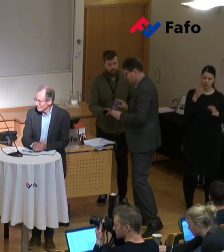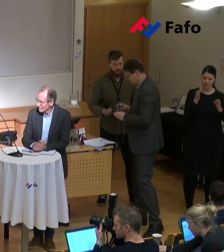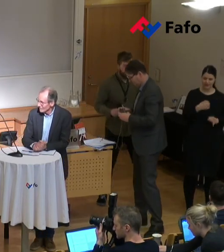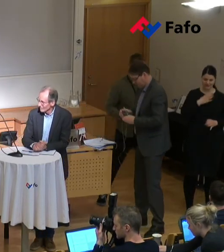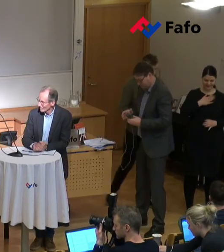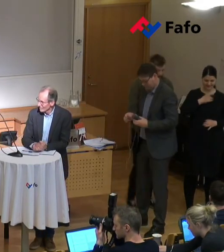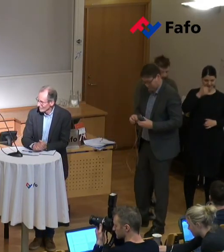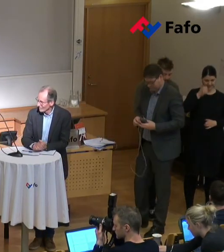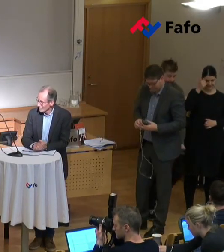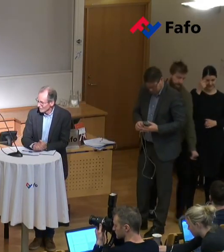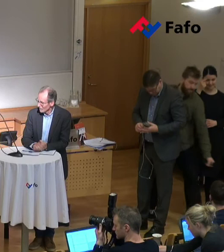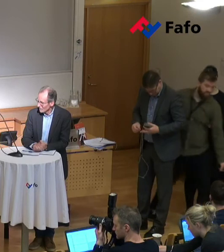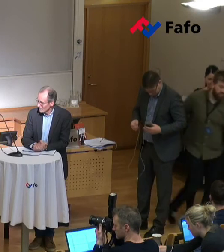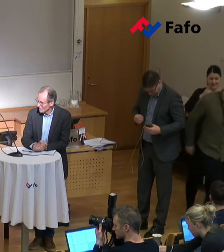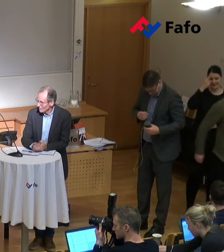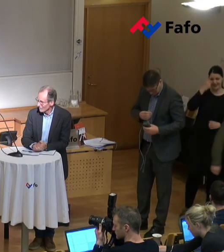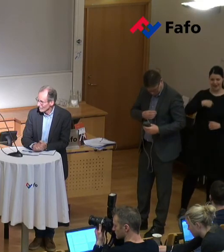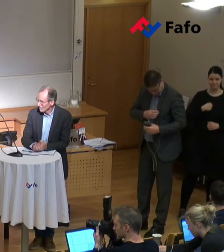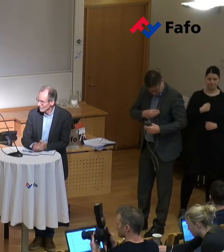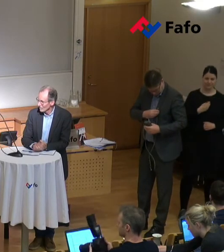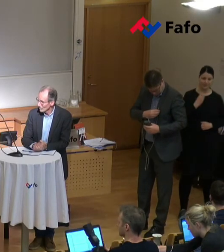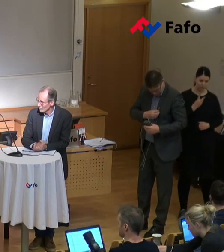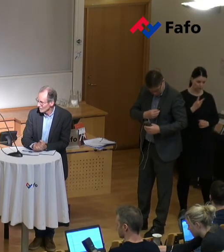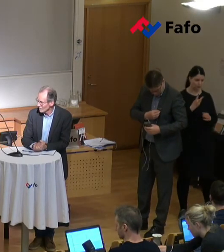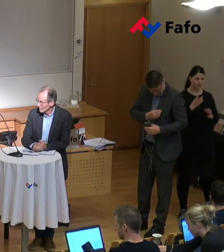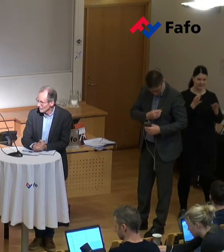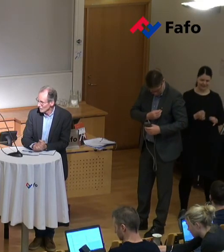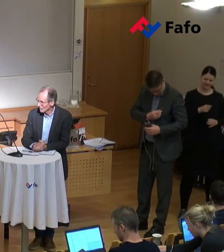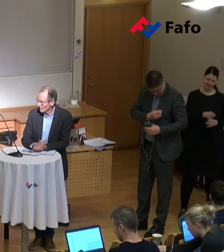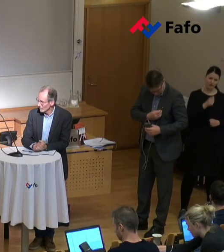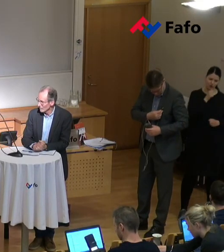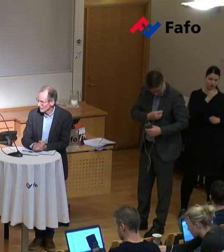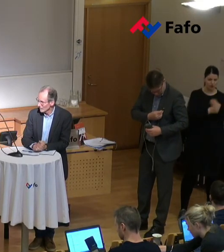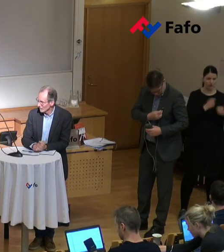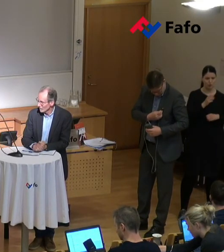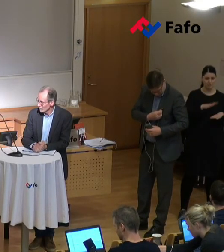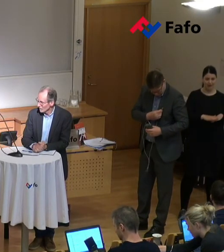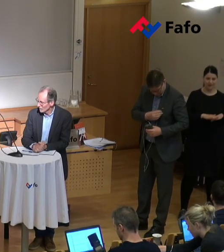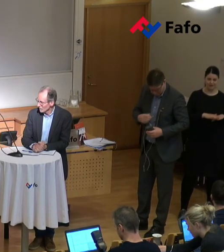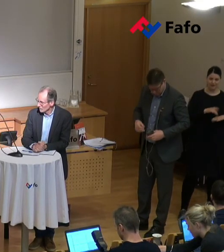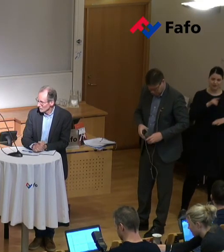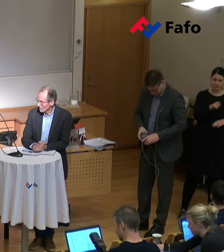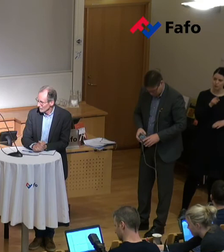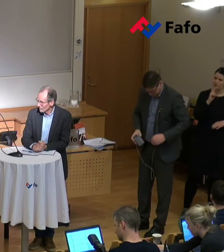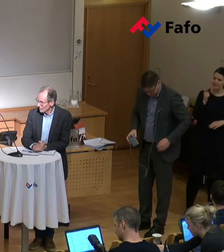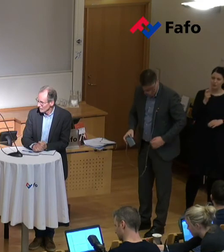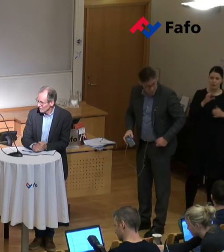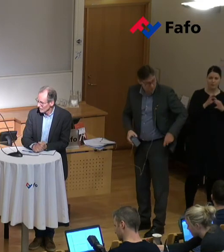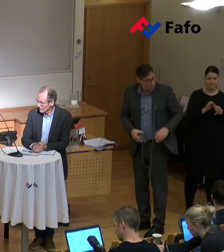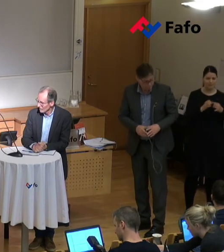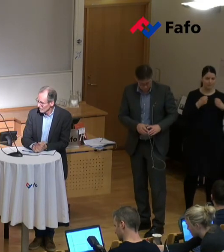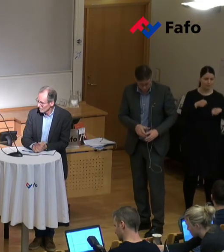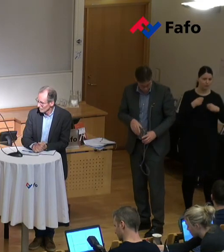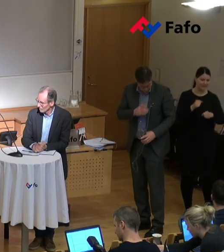som jeg tenker at det viktig at vi... 2 ting som jeg tenker på at dette må vi gjøre noe med. Det ene det du sier om prosjekt, altså dette